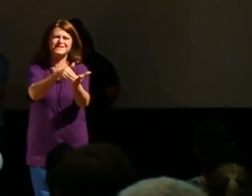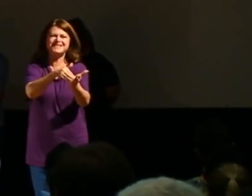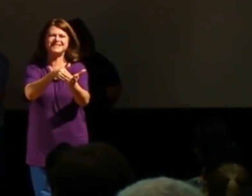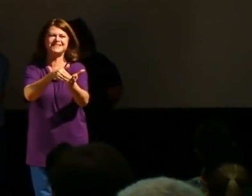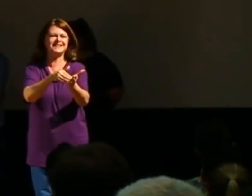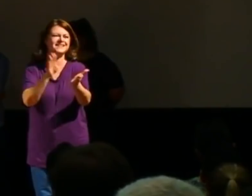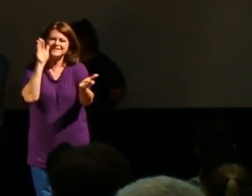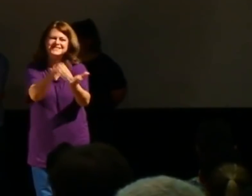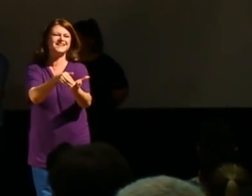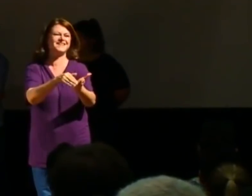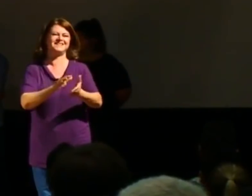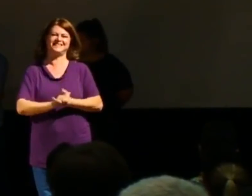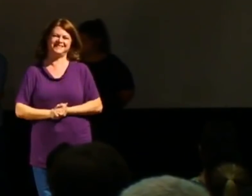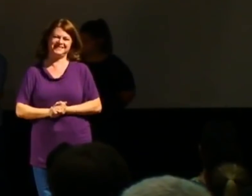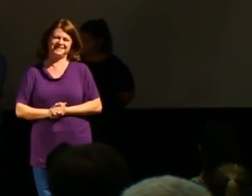final.